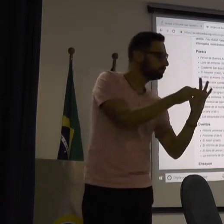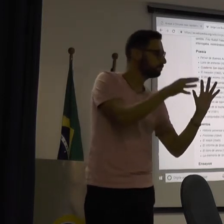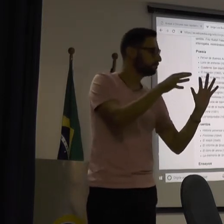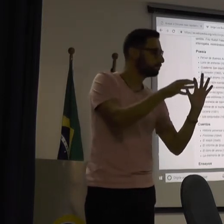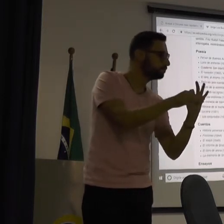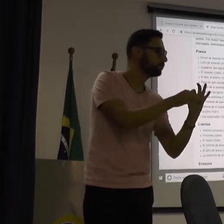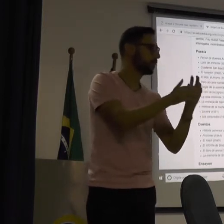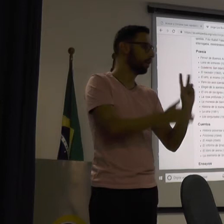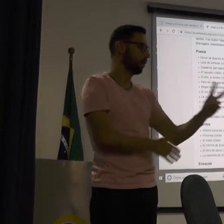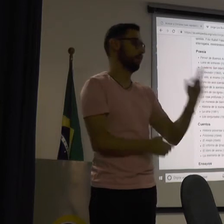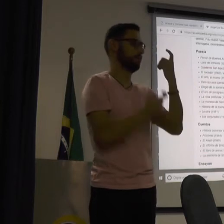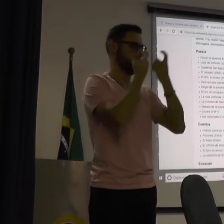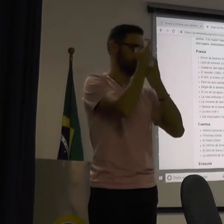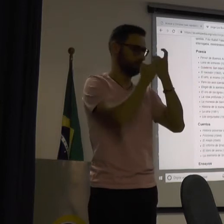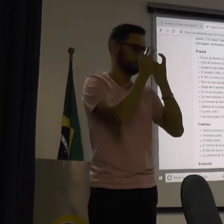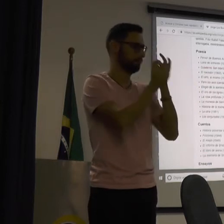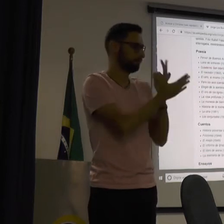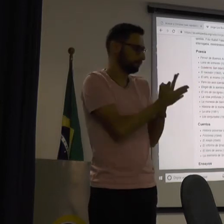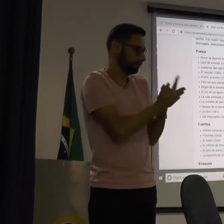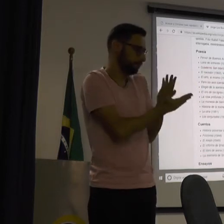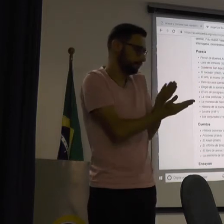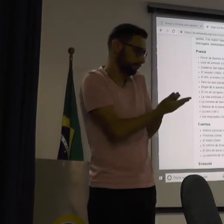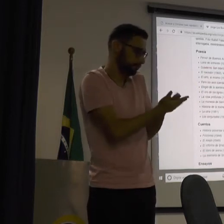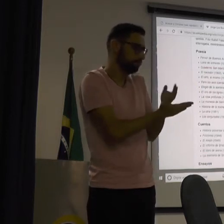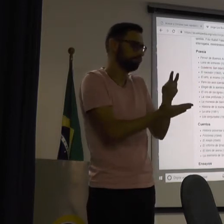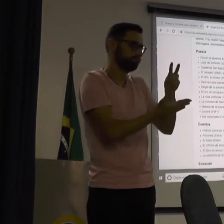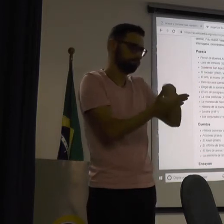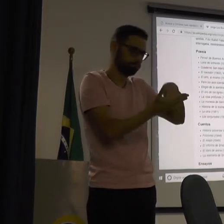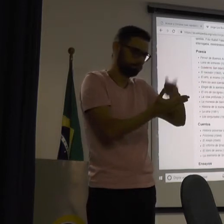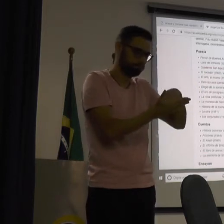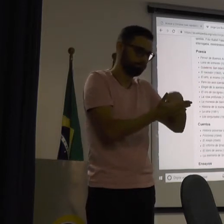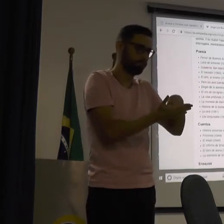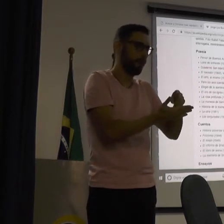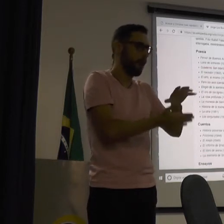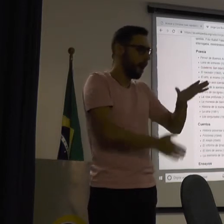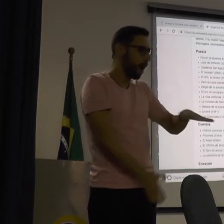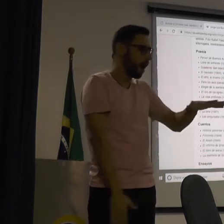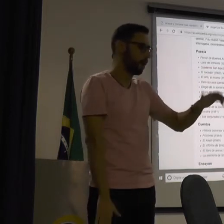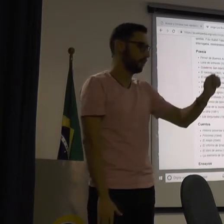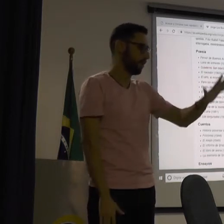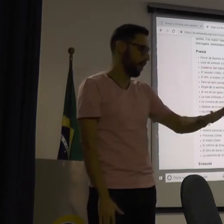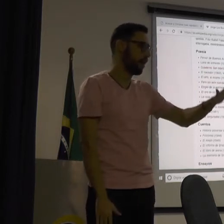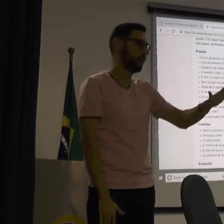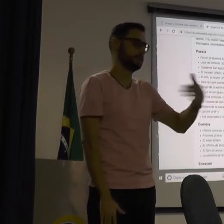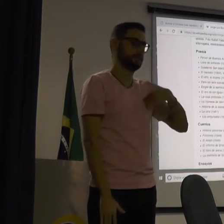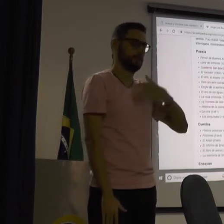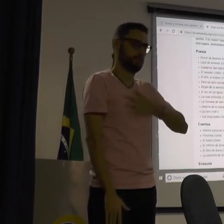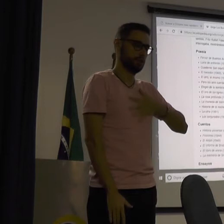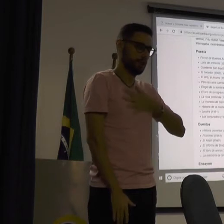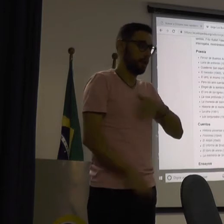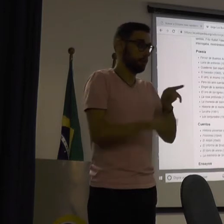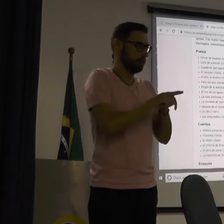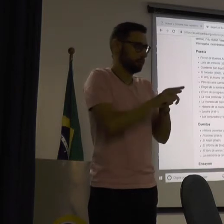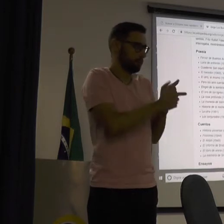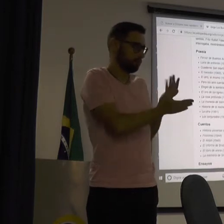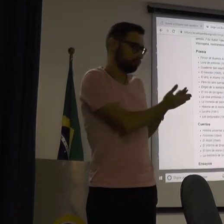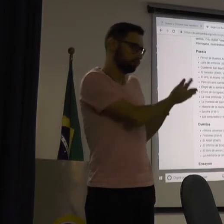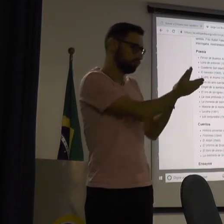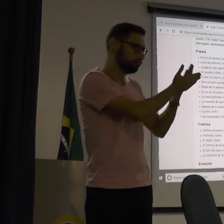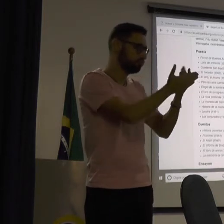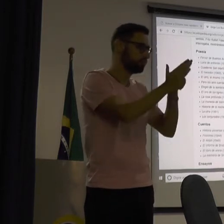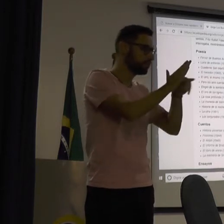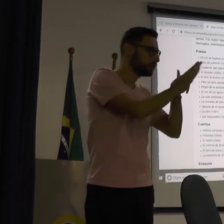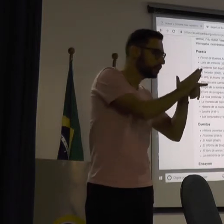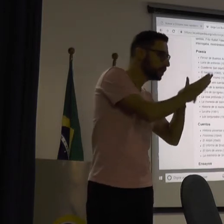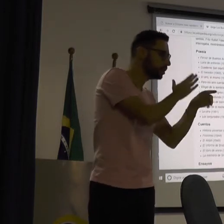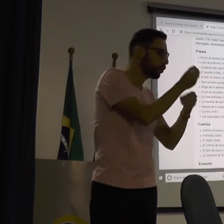grande autor, por exemplo, um autor inglês, sem procurar no Oriente se alguém fez antes. E em geral ele descobre que já